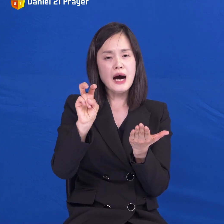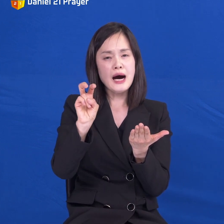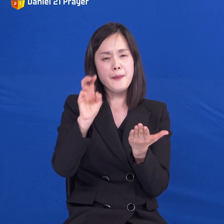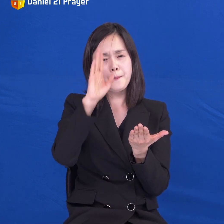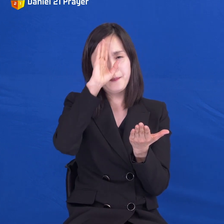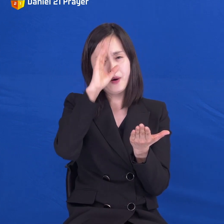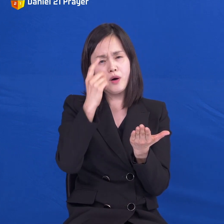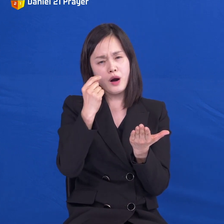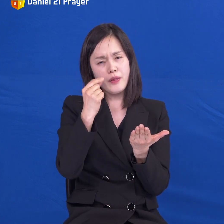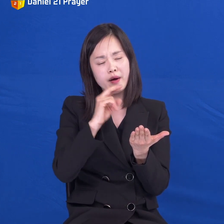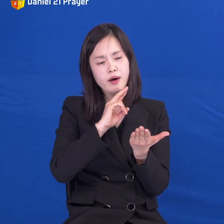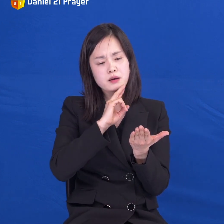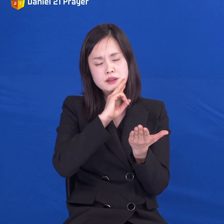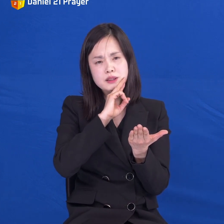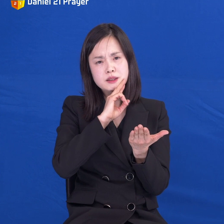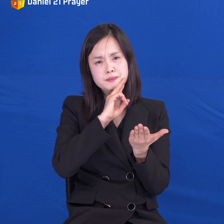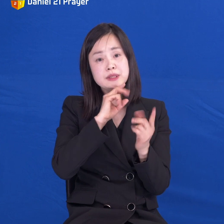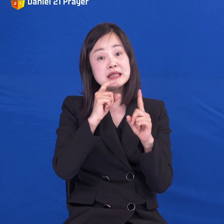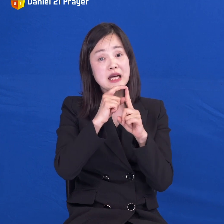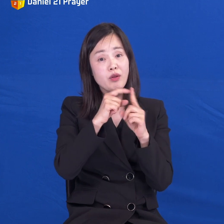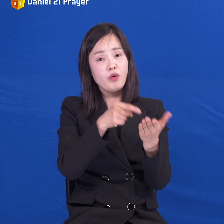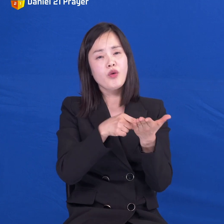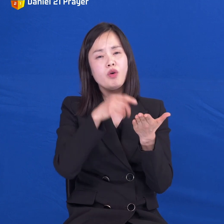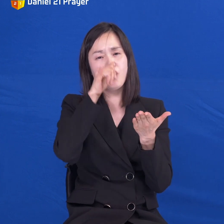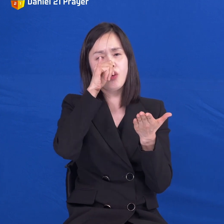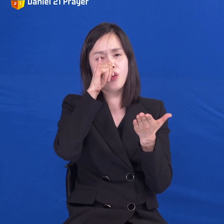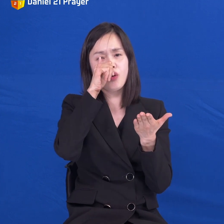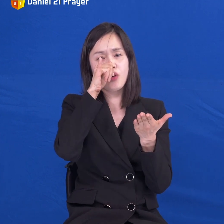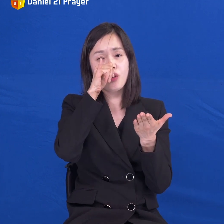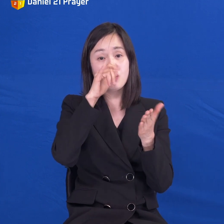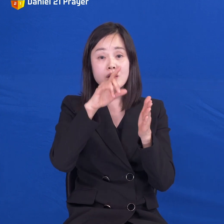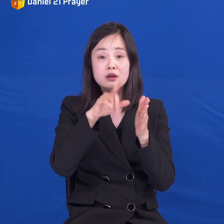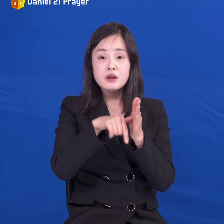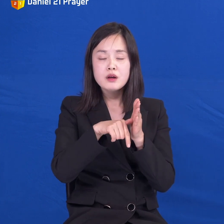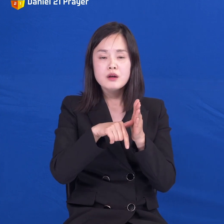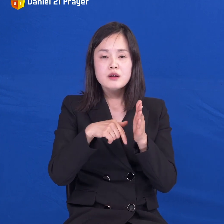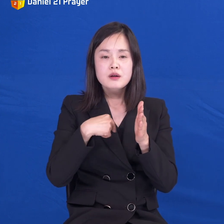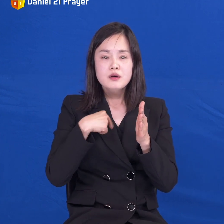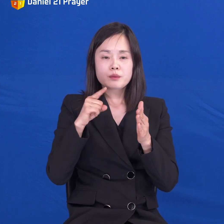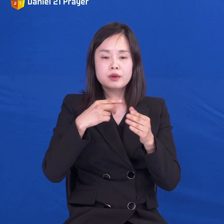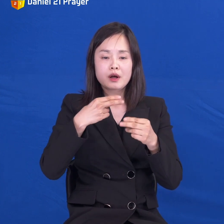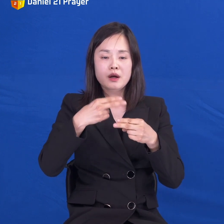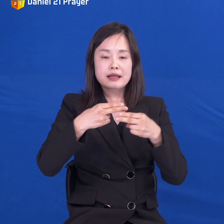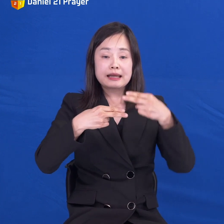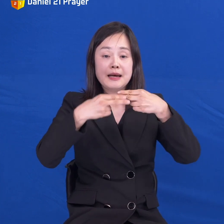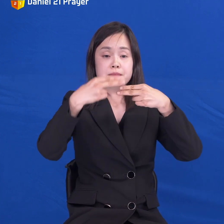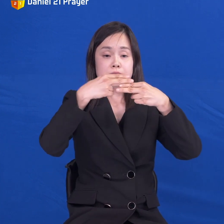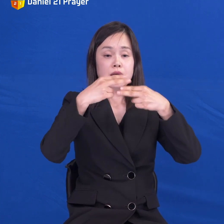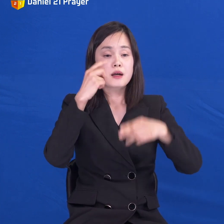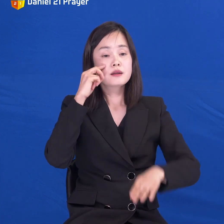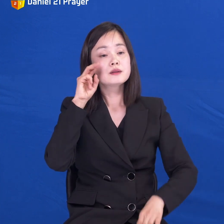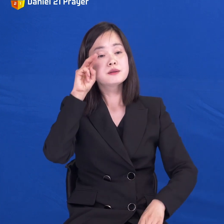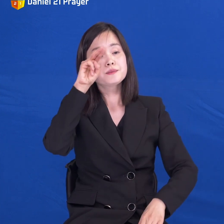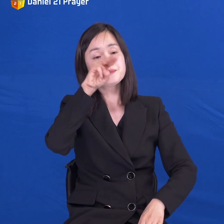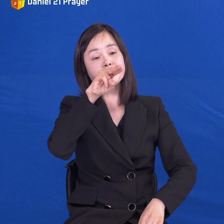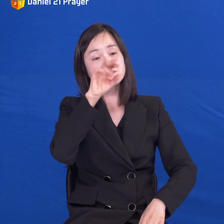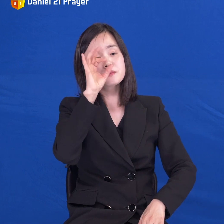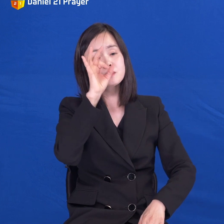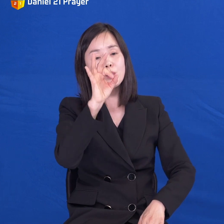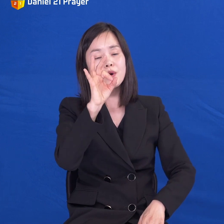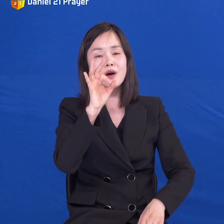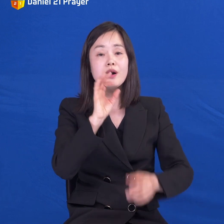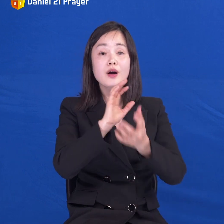그때 여러분 담장에 개나리와 진달래가 만발했습니다. 저는 선교사고 목사니까 아무런 충격을 안